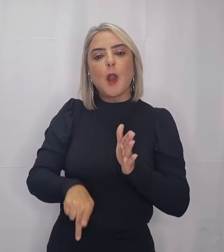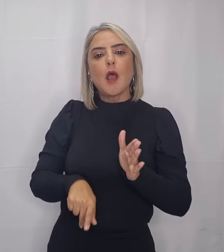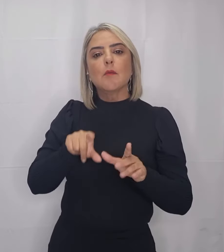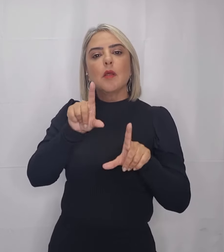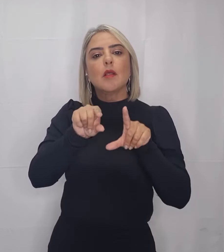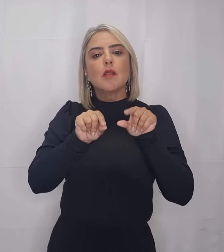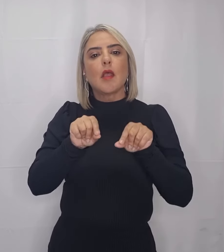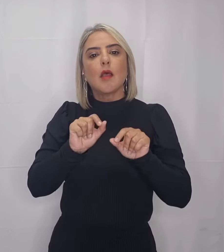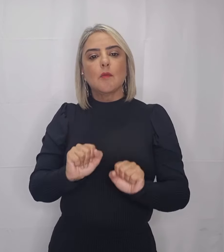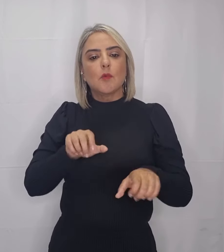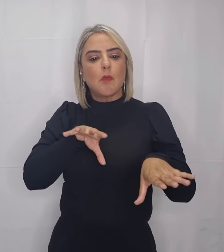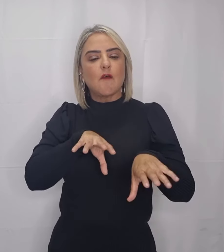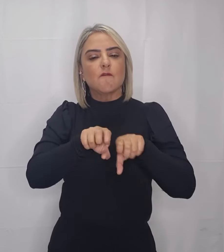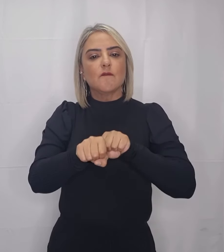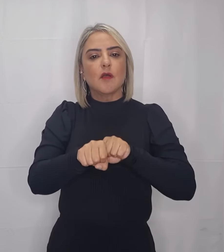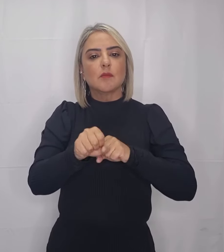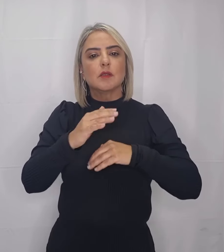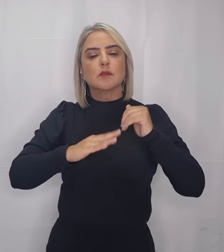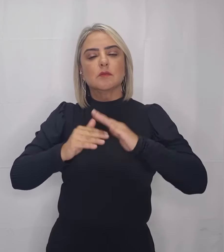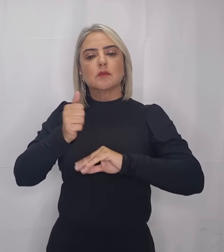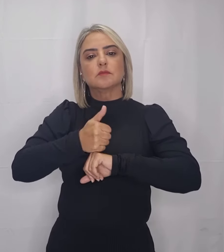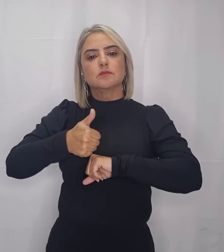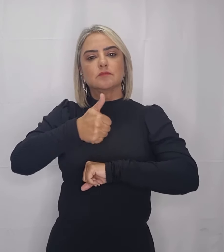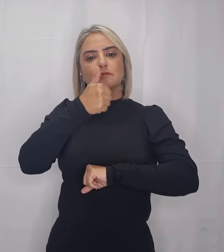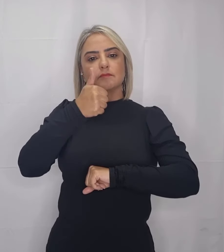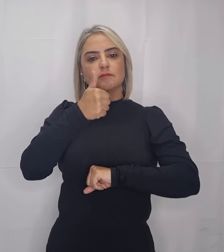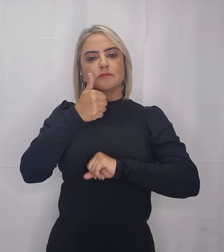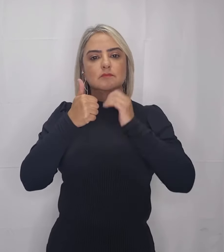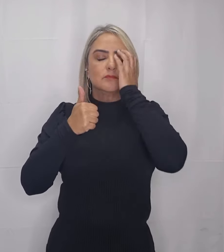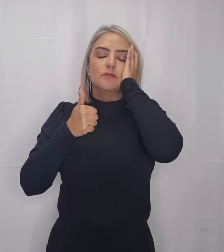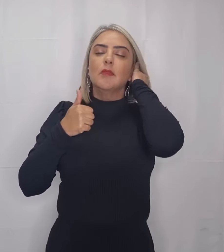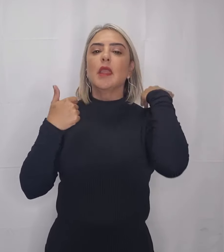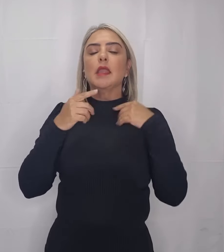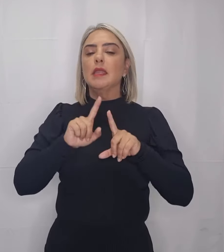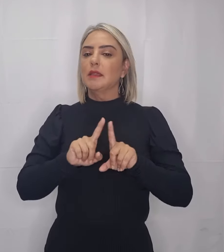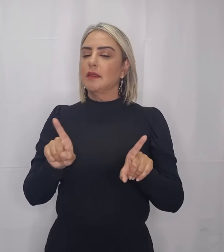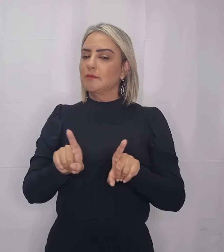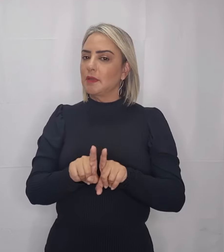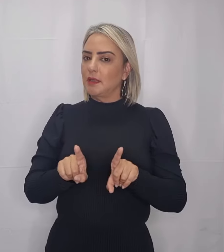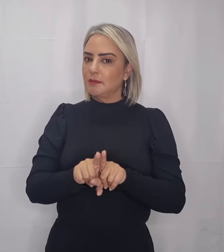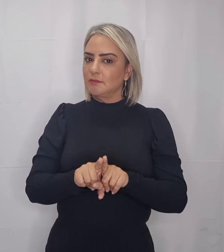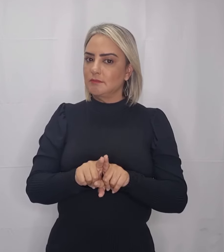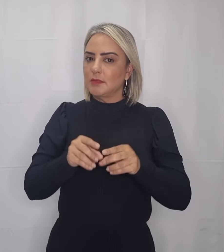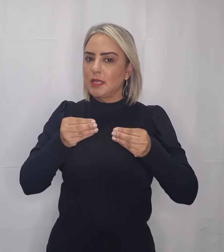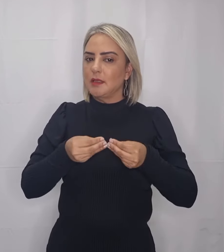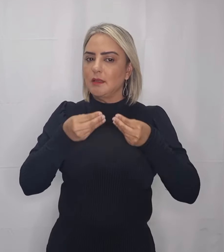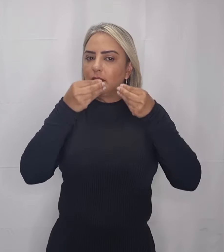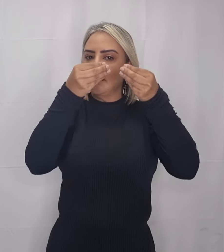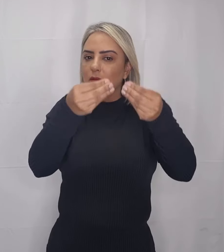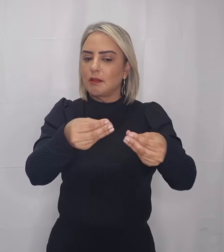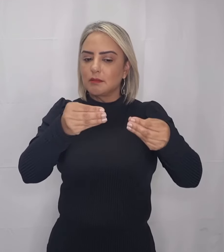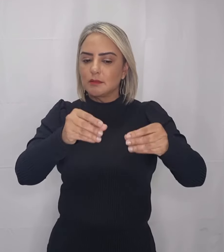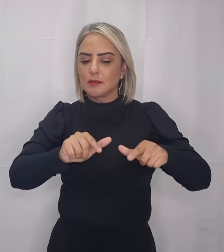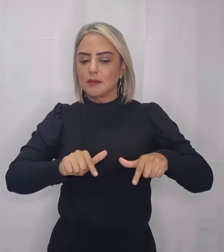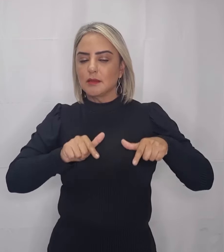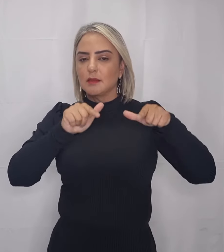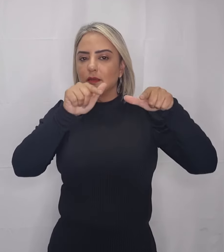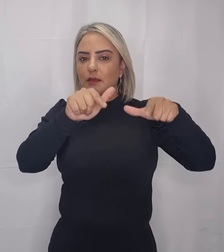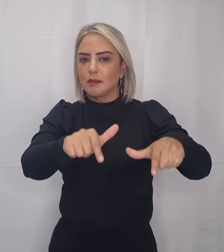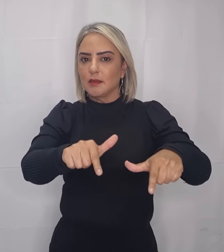uma formação profissionalizante e, mais do que isso, entregar um certificado do ensino médio regular